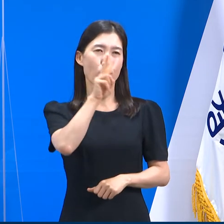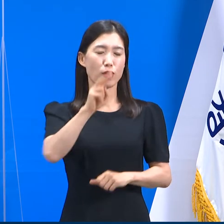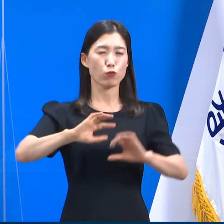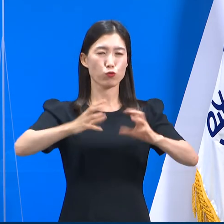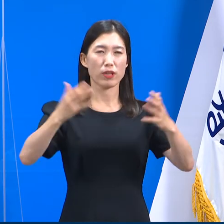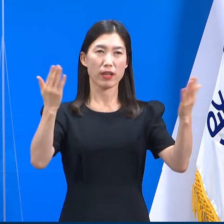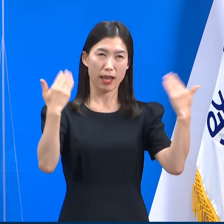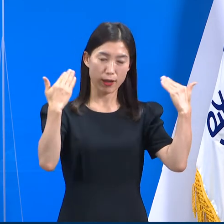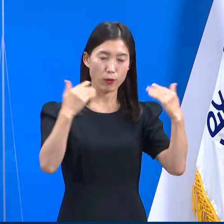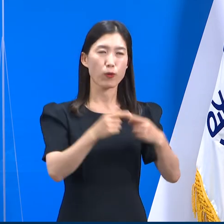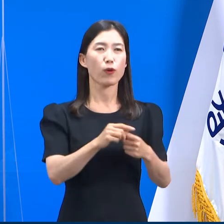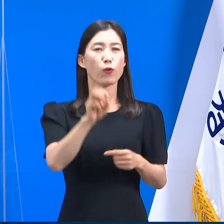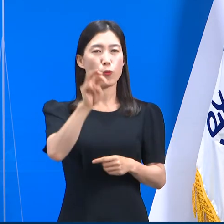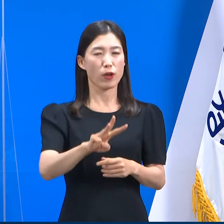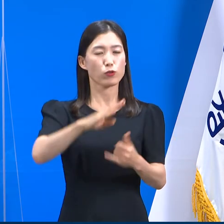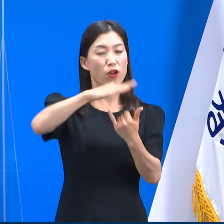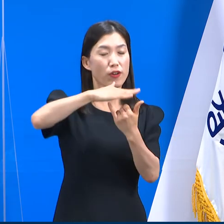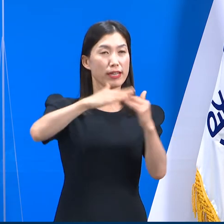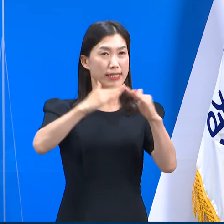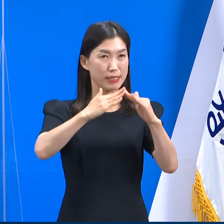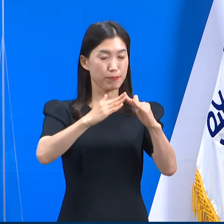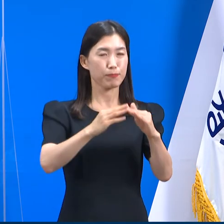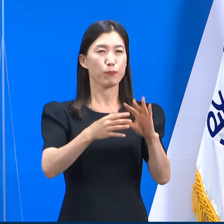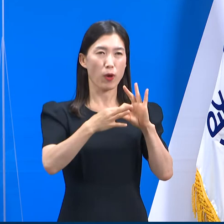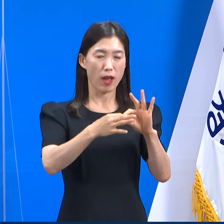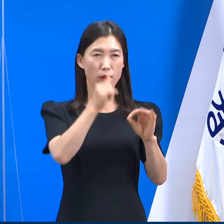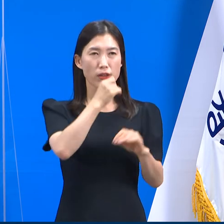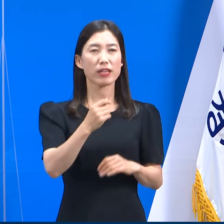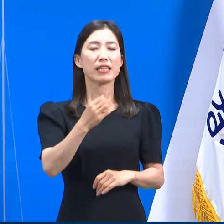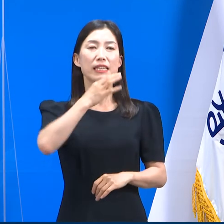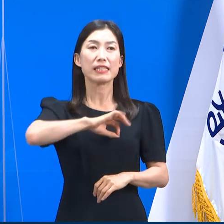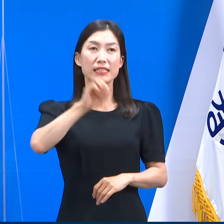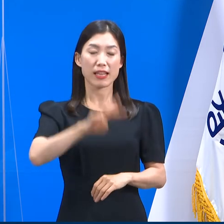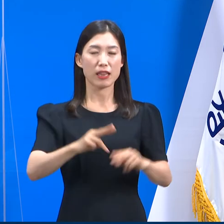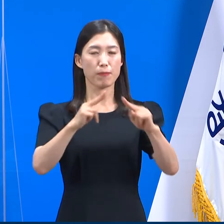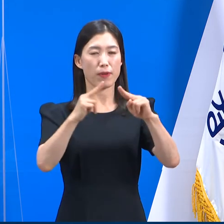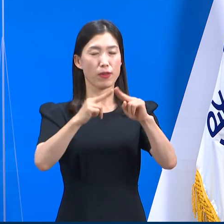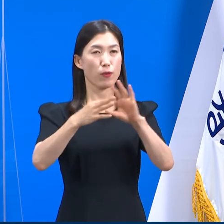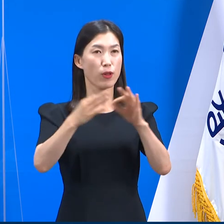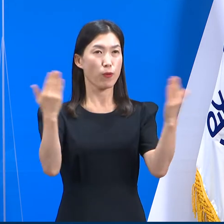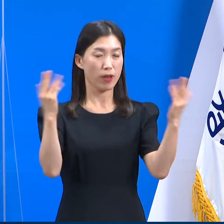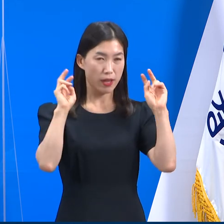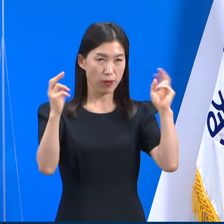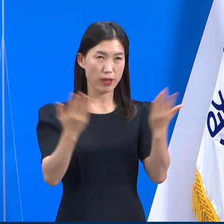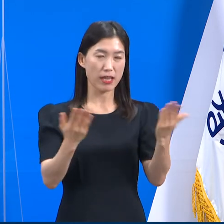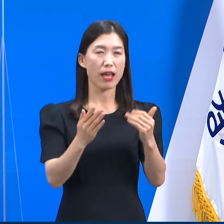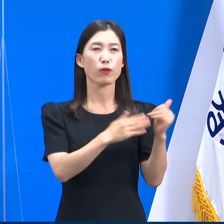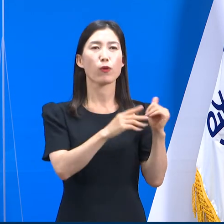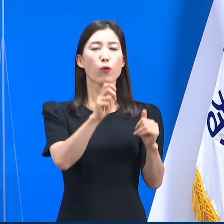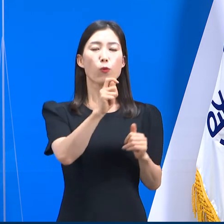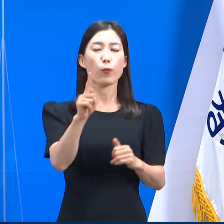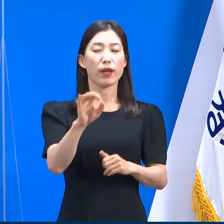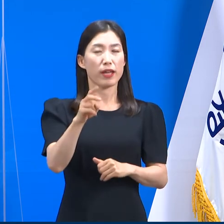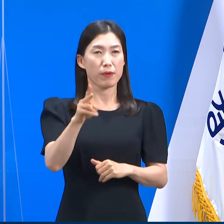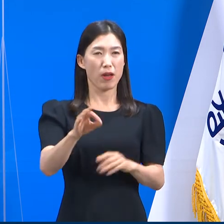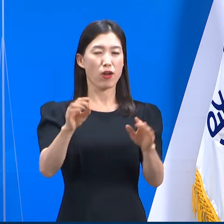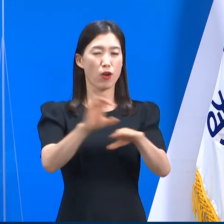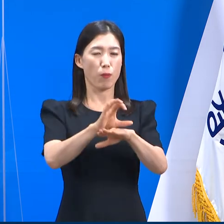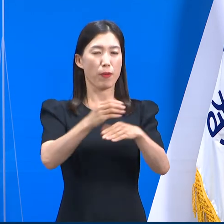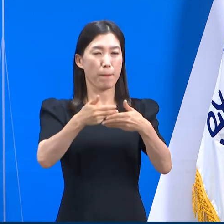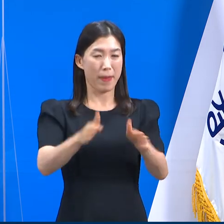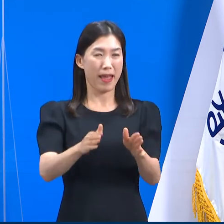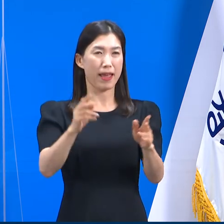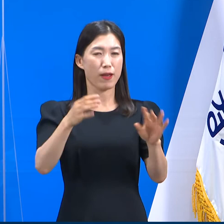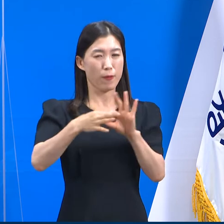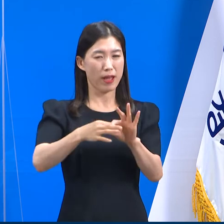23명, 광주시 어린이집 관련 36명, 이천시 반도체 회사 관련 9명, 광명 PC방 관련 26명 등이